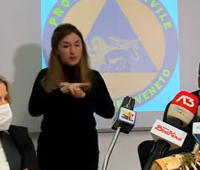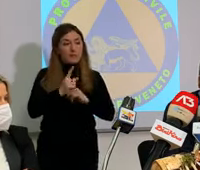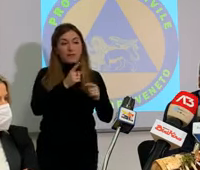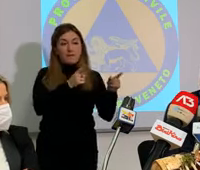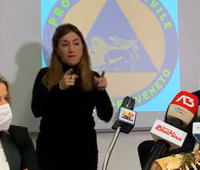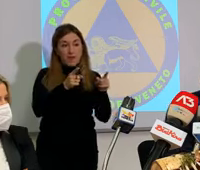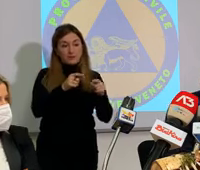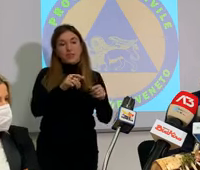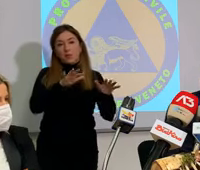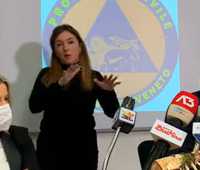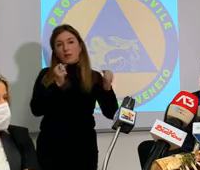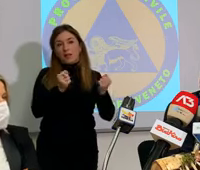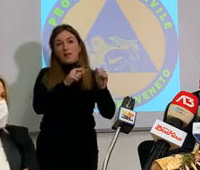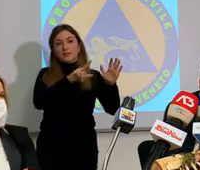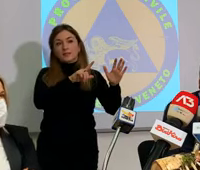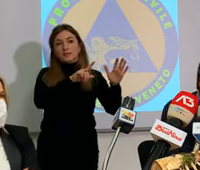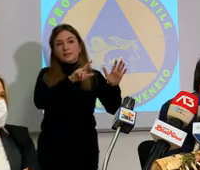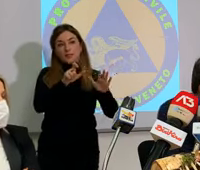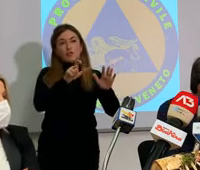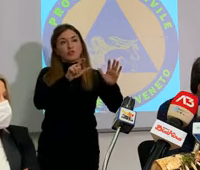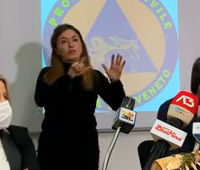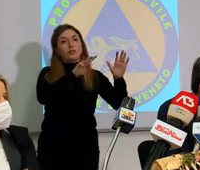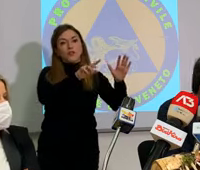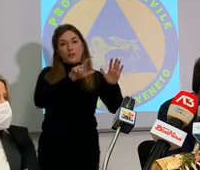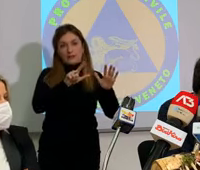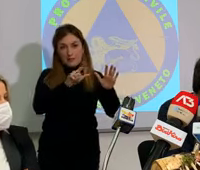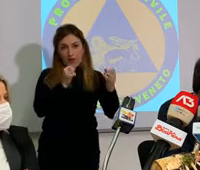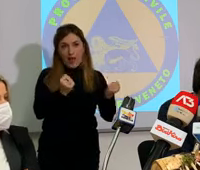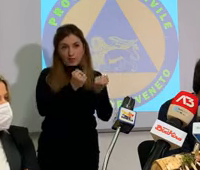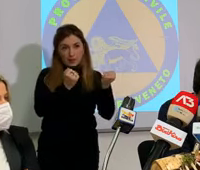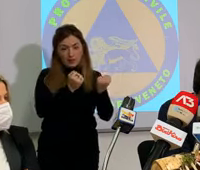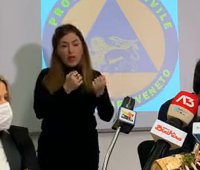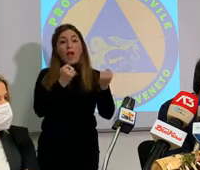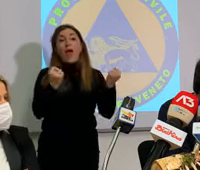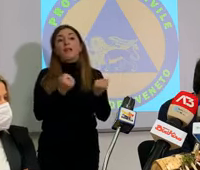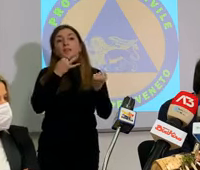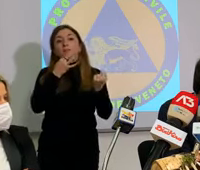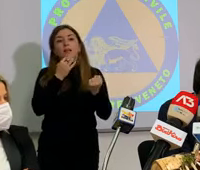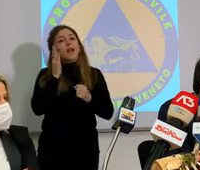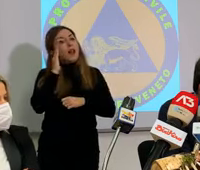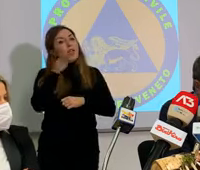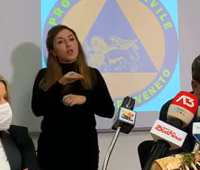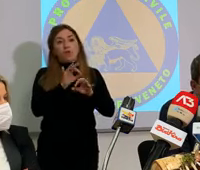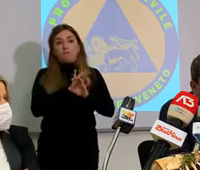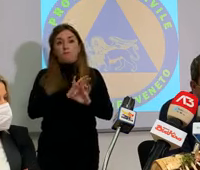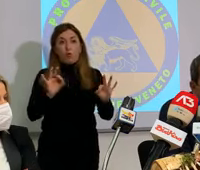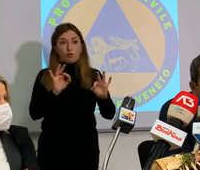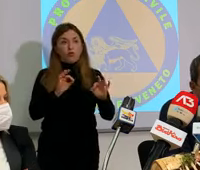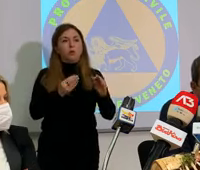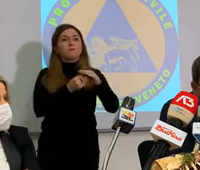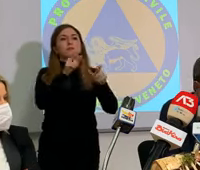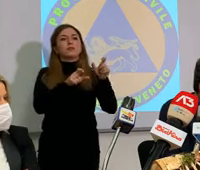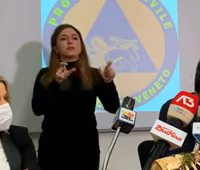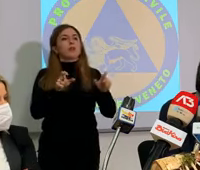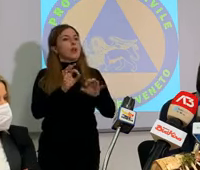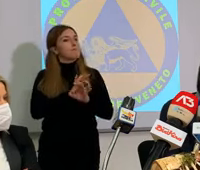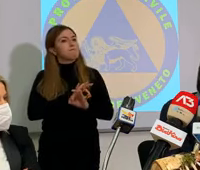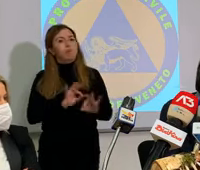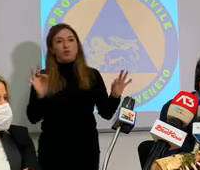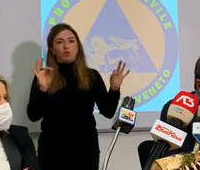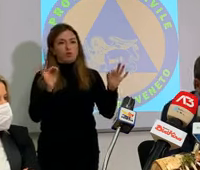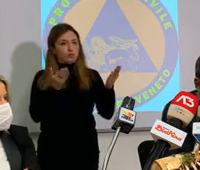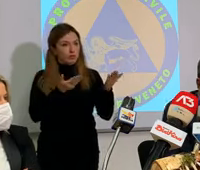attivi quasi 700 697 per attivo intendo che installato e c'è il personale assegnato